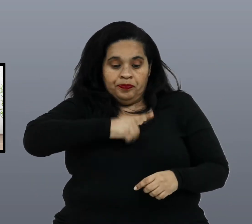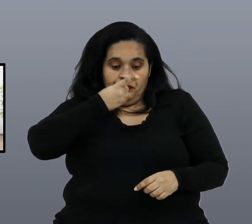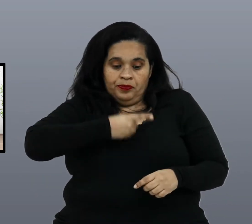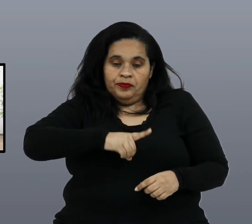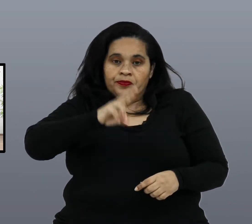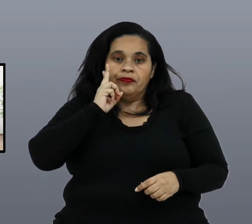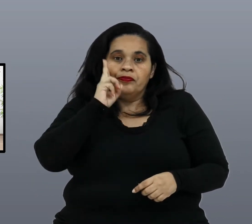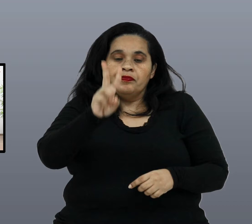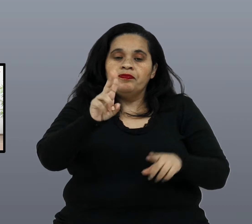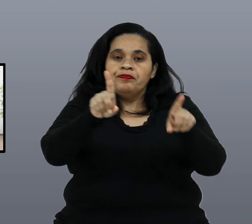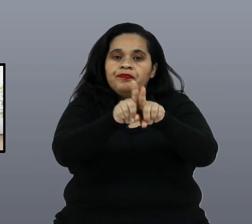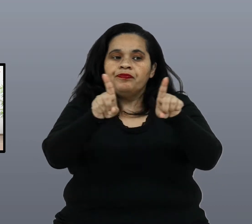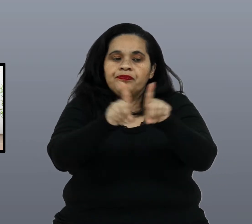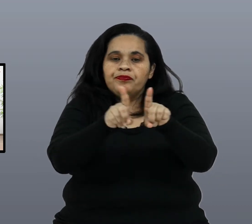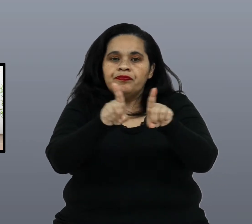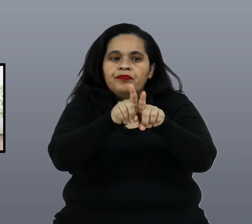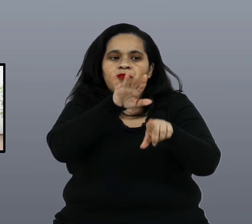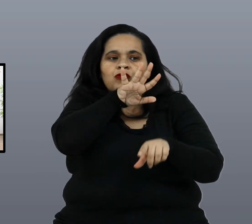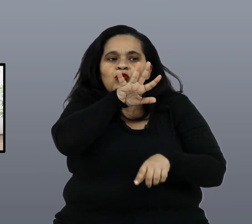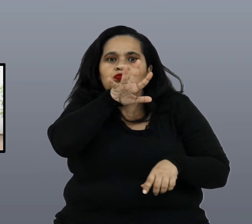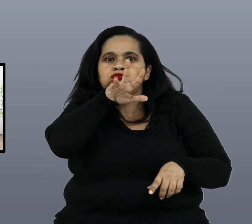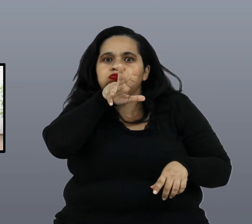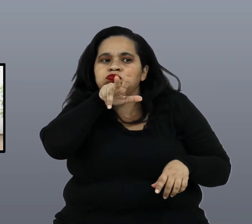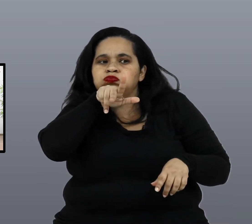também um leopardo. Ele olha